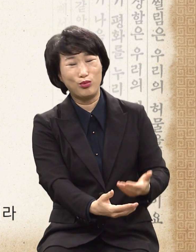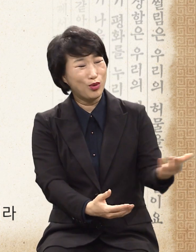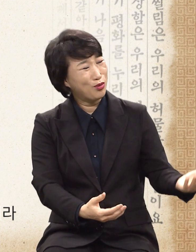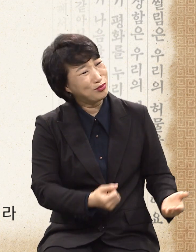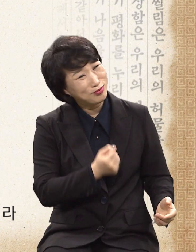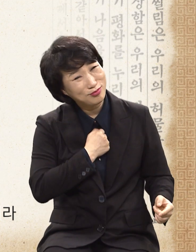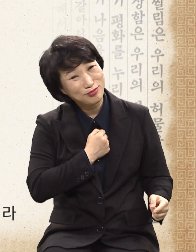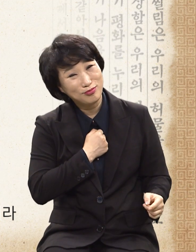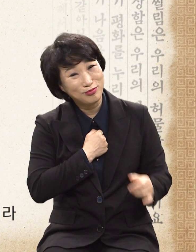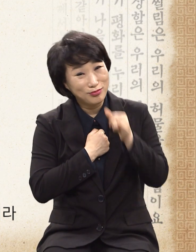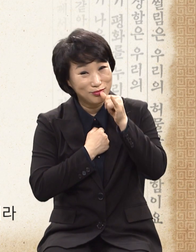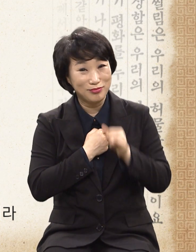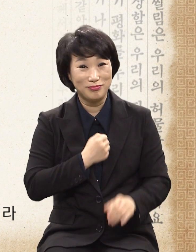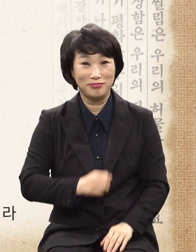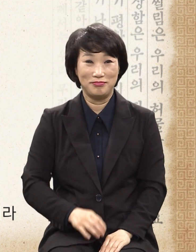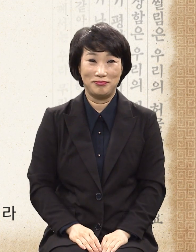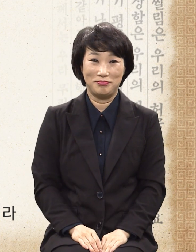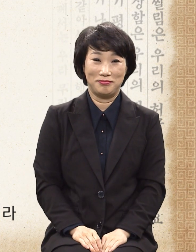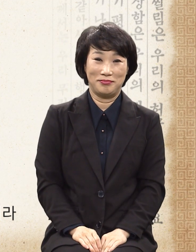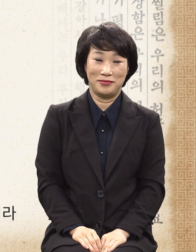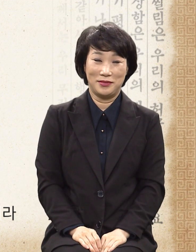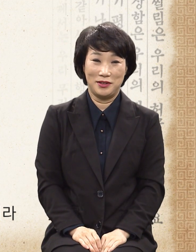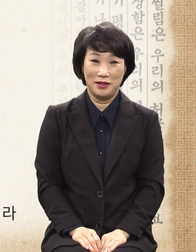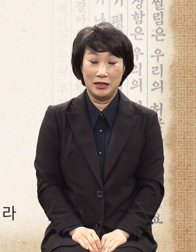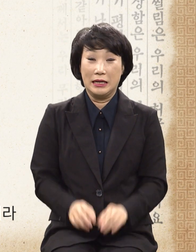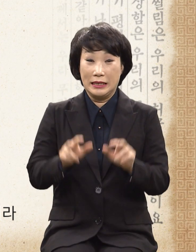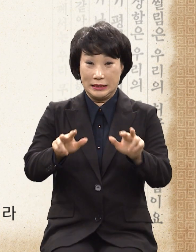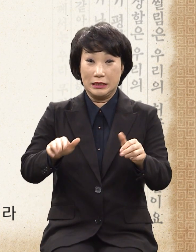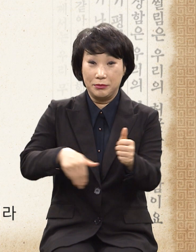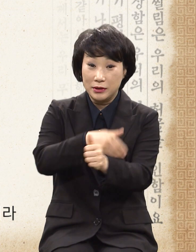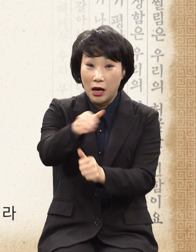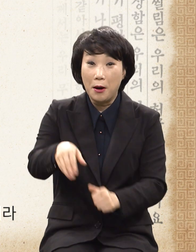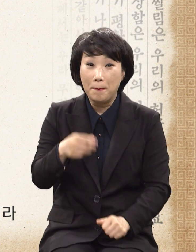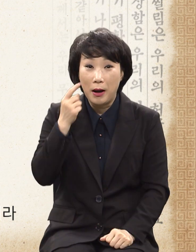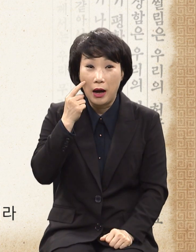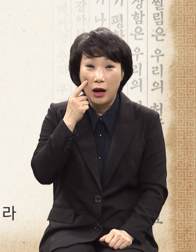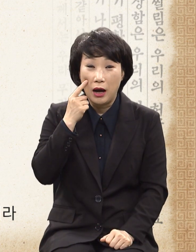얼마나 안타까우냐 그 말입니다. 지금 시대는